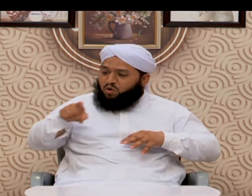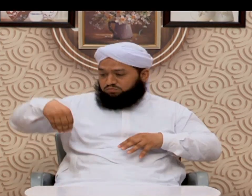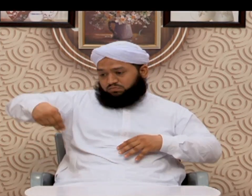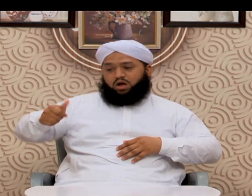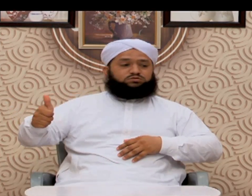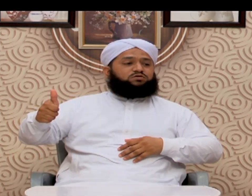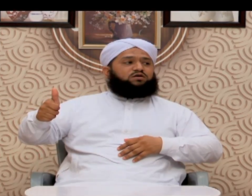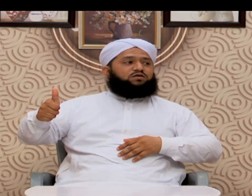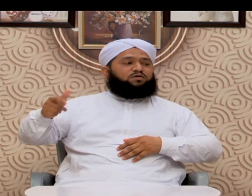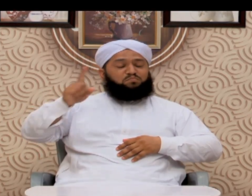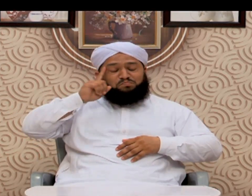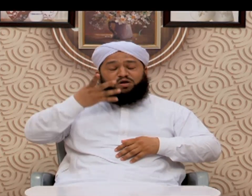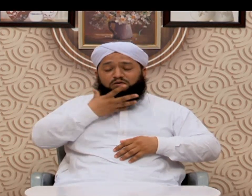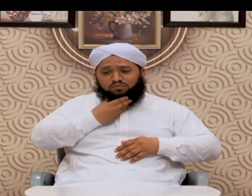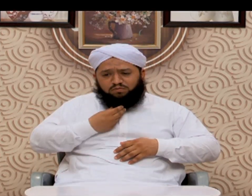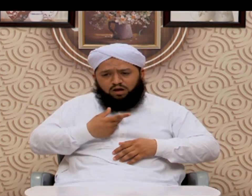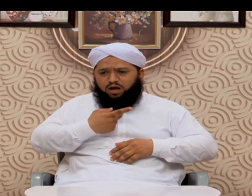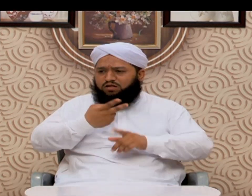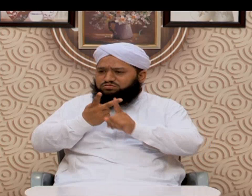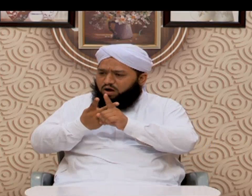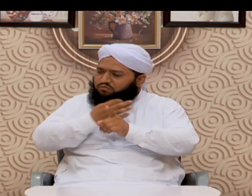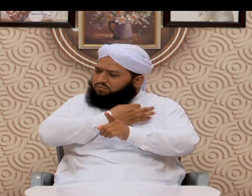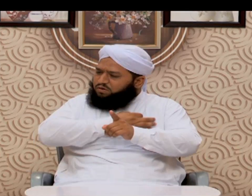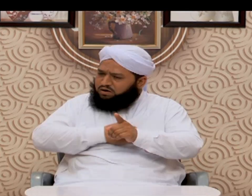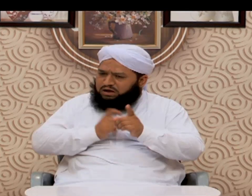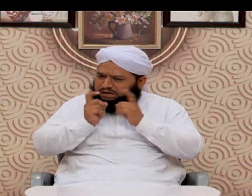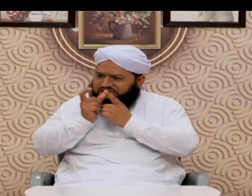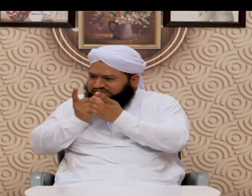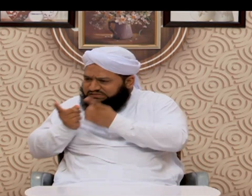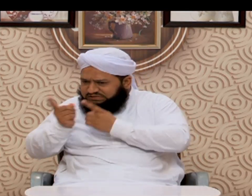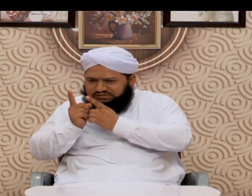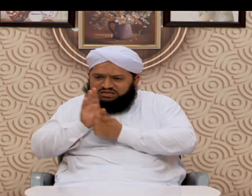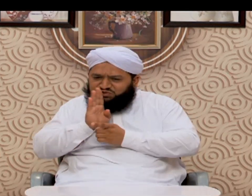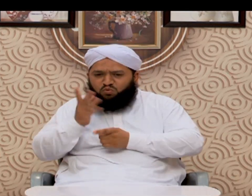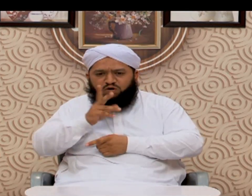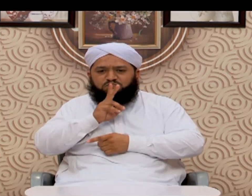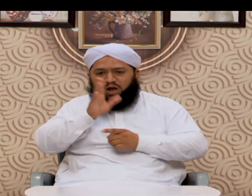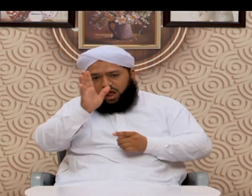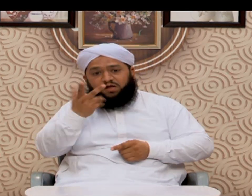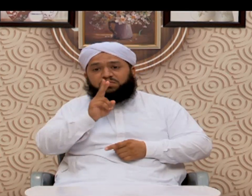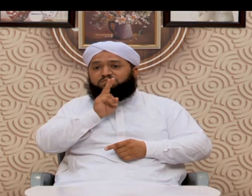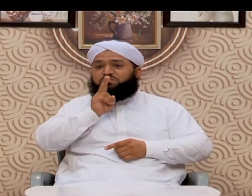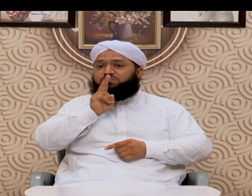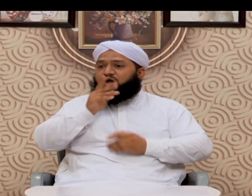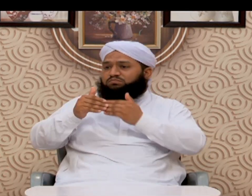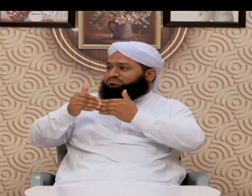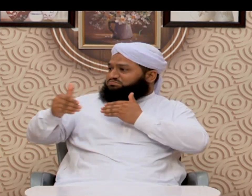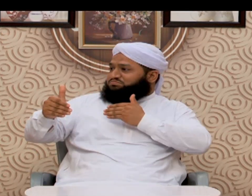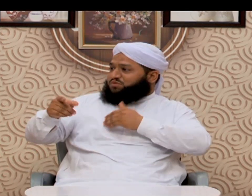وہ ایک باعمل مبلغ تھے، غیبت و چغلی، عیب جوئی اور بد کلامی نیز فضول گوئی وغیرہ سے دور